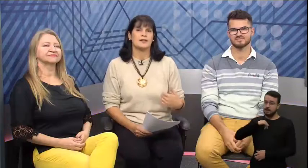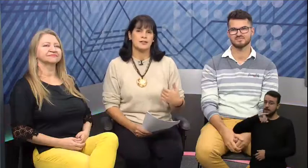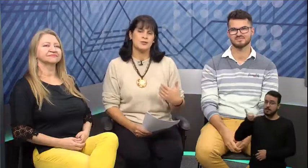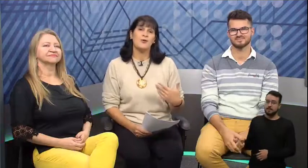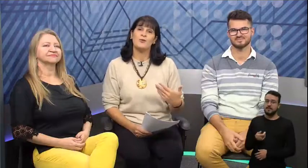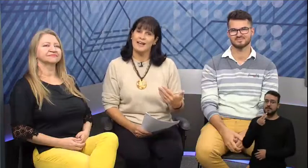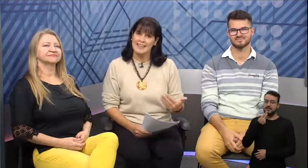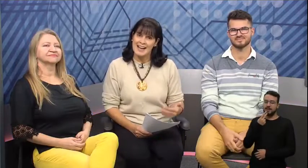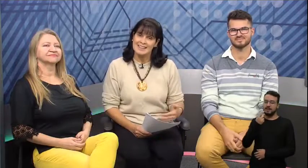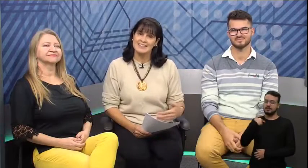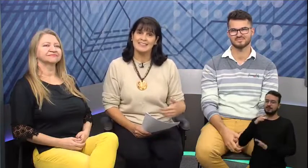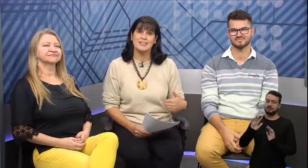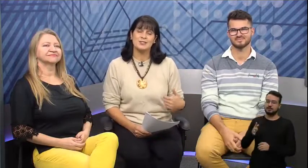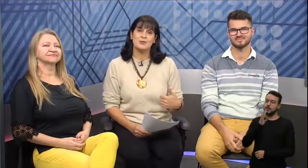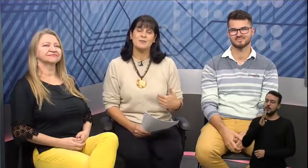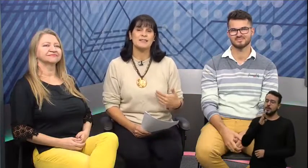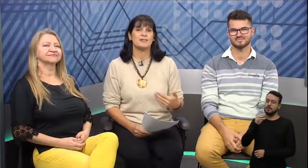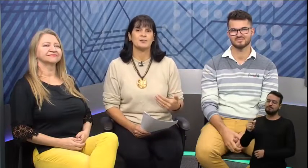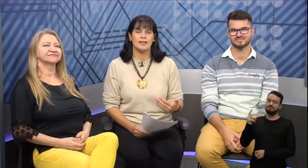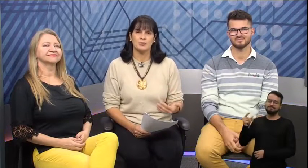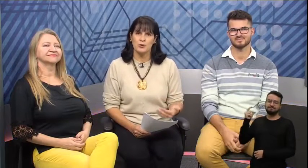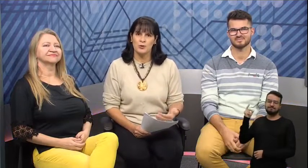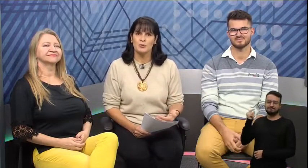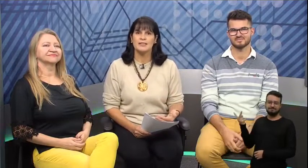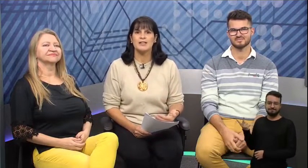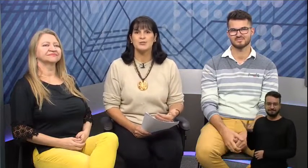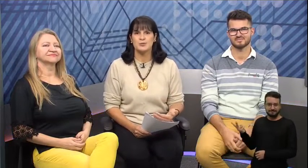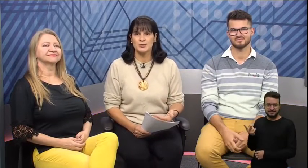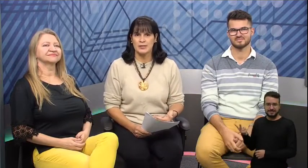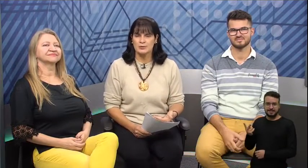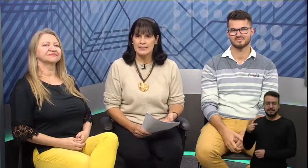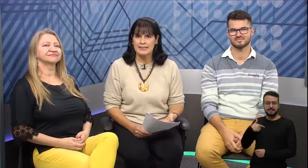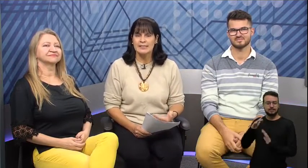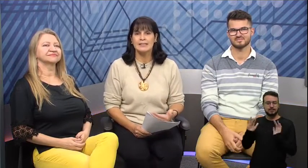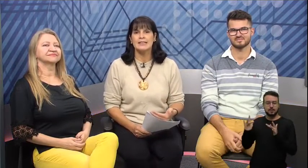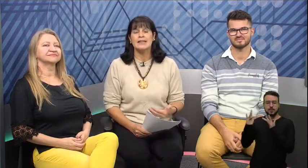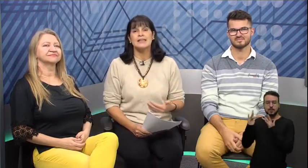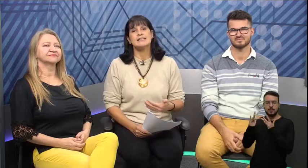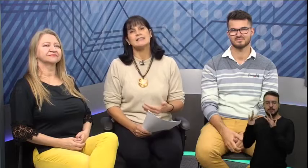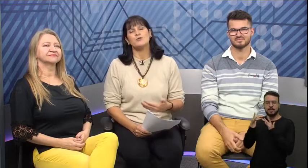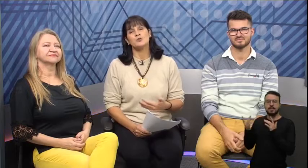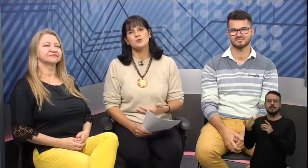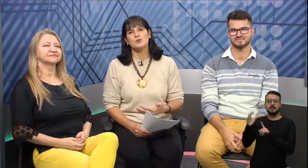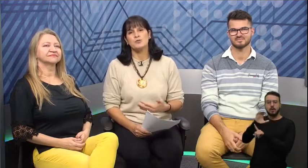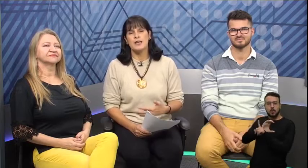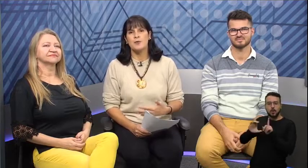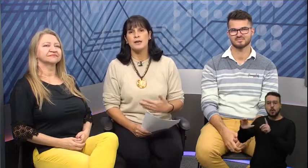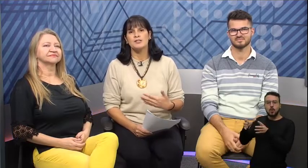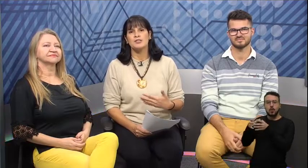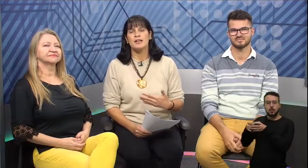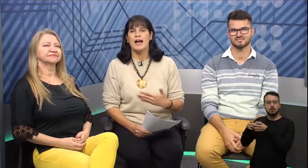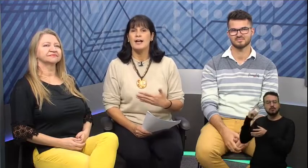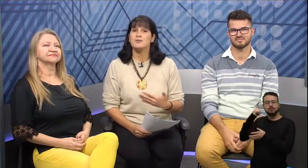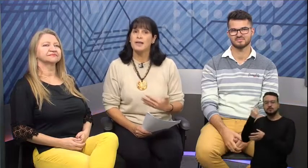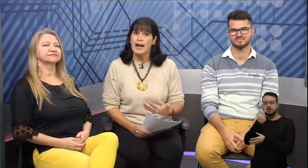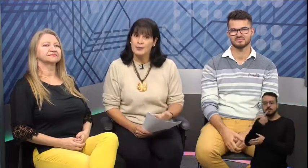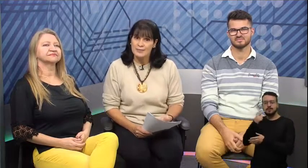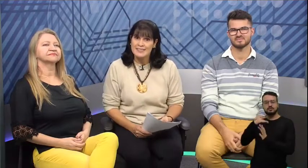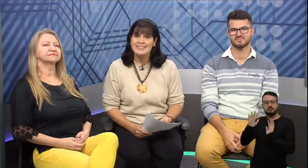de longa data, desde que eu comecei a ter contato com a comunidade surda em Londrina, e são surdos realmente admiráveis,